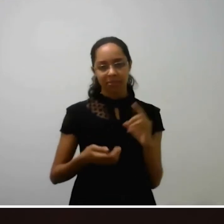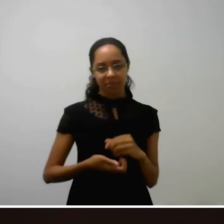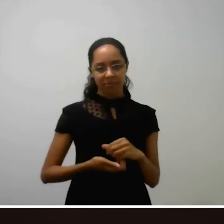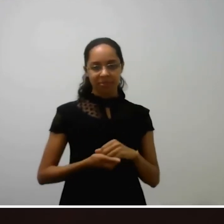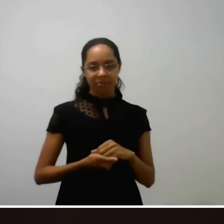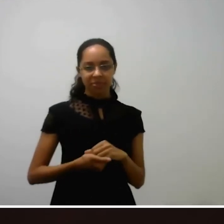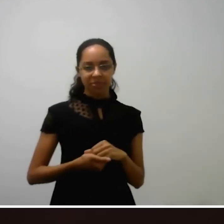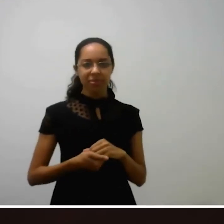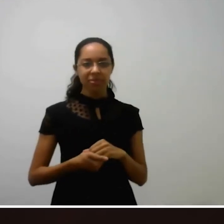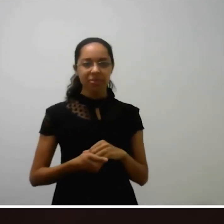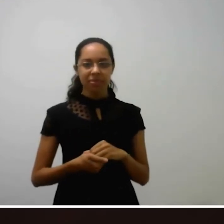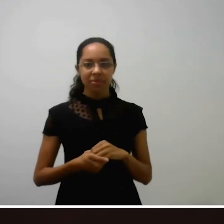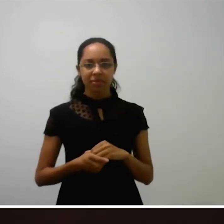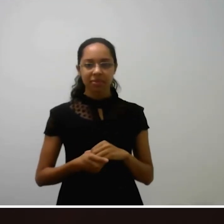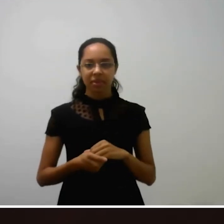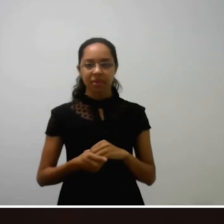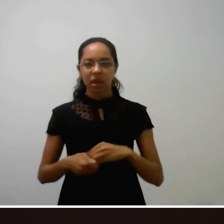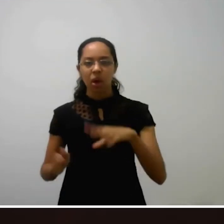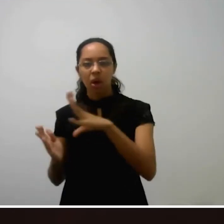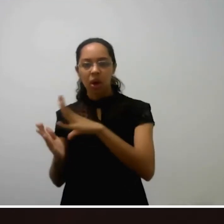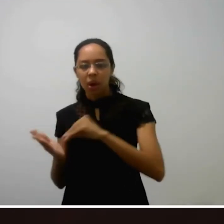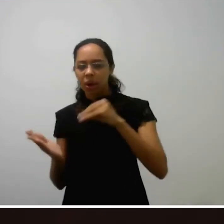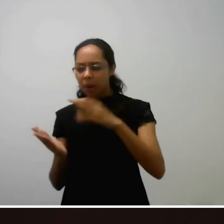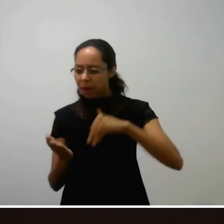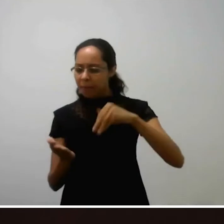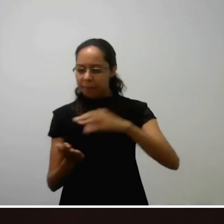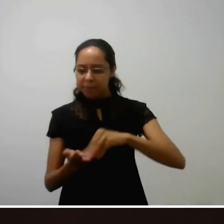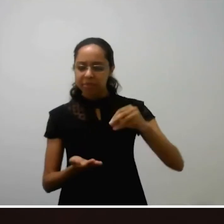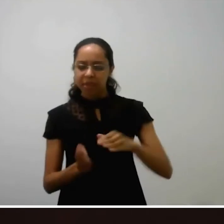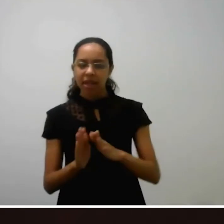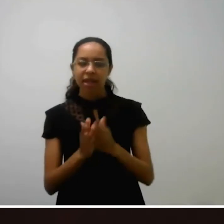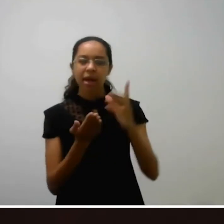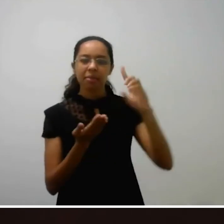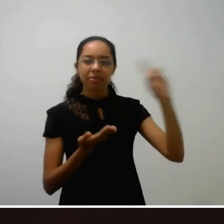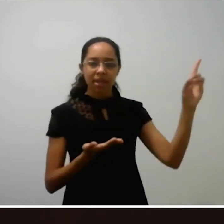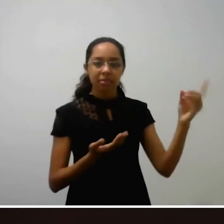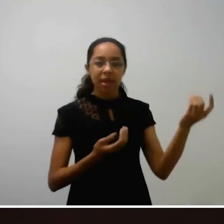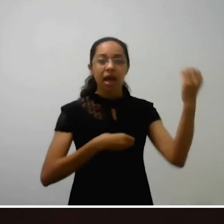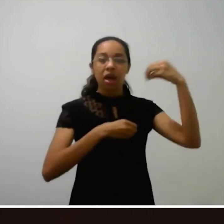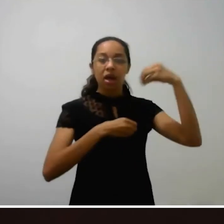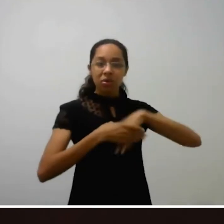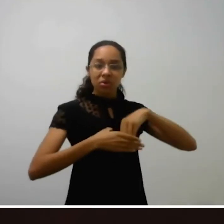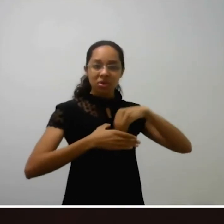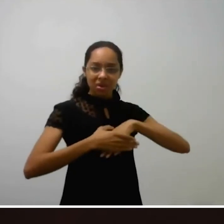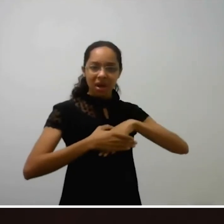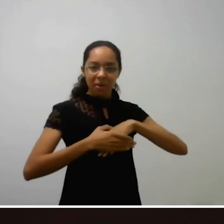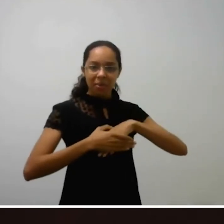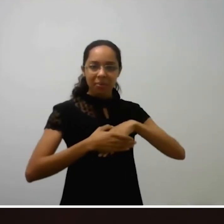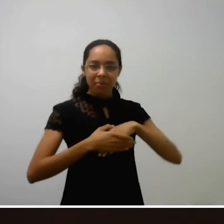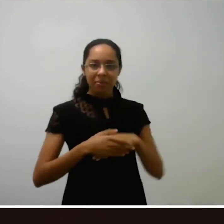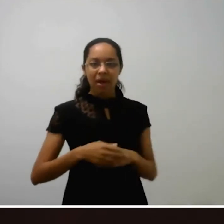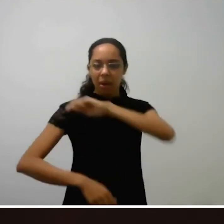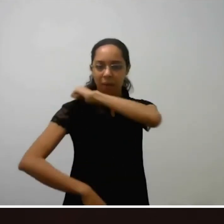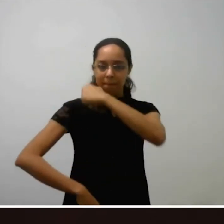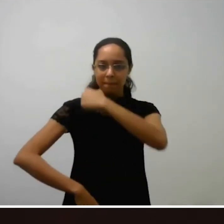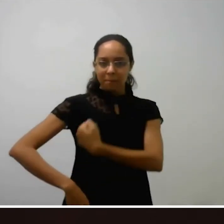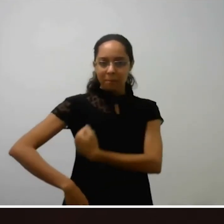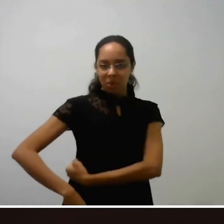cópias da Bíblia e guardava dentro daquela bolsa que eu falei na semana passada, aquela